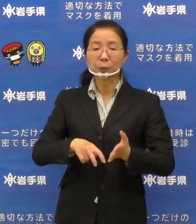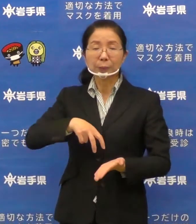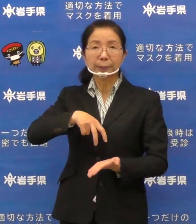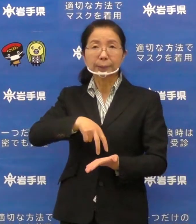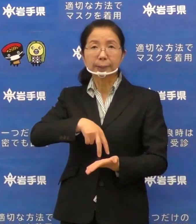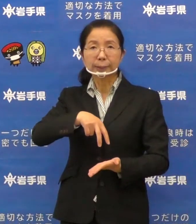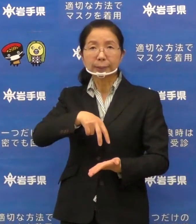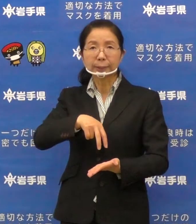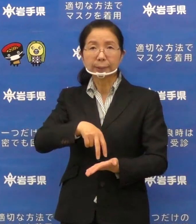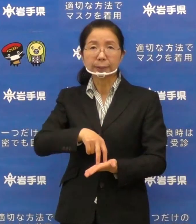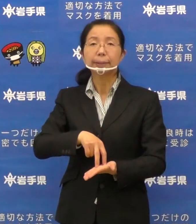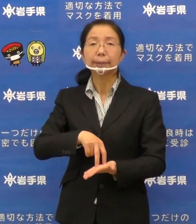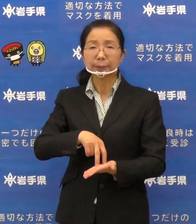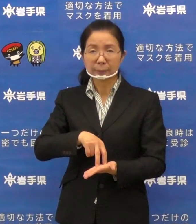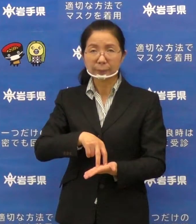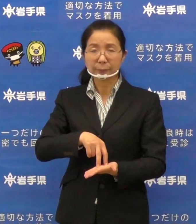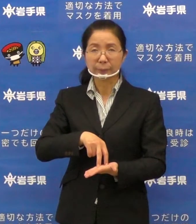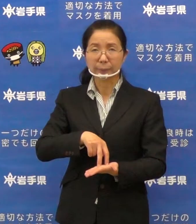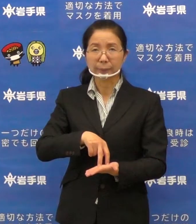そういう、